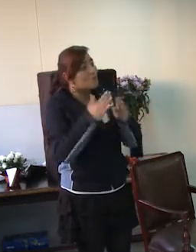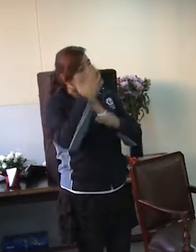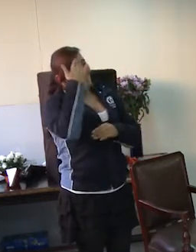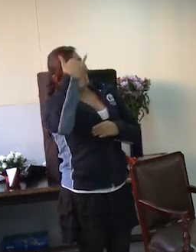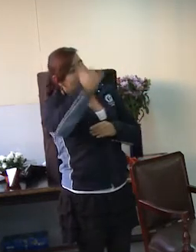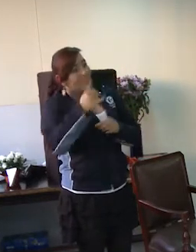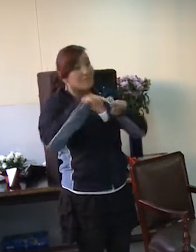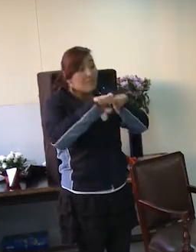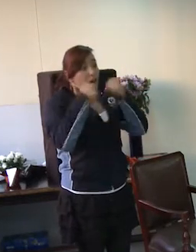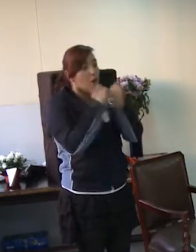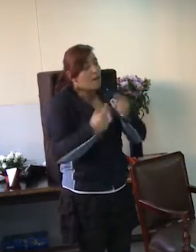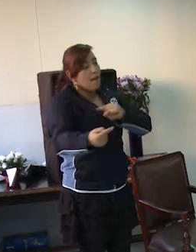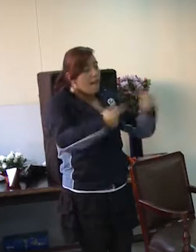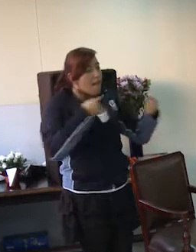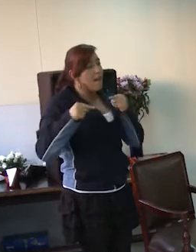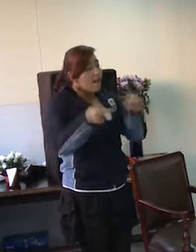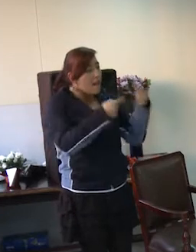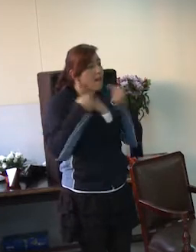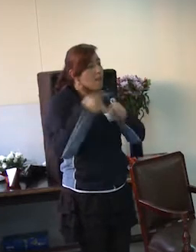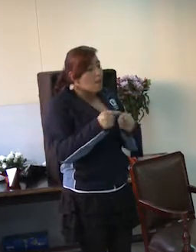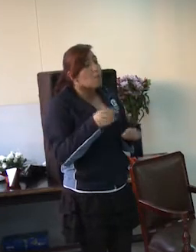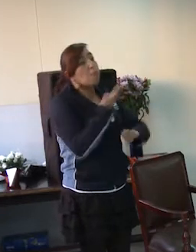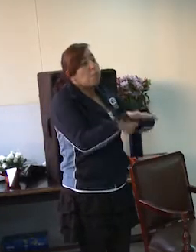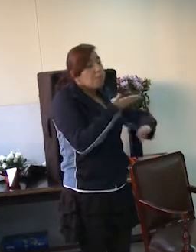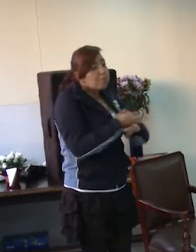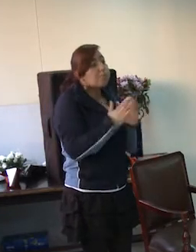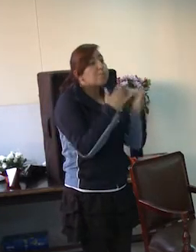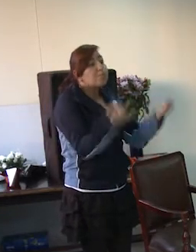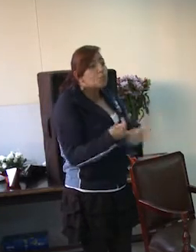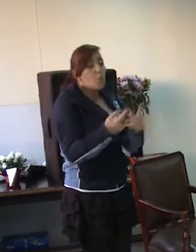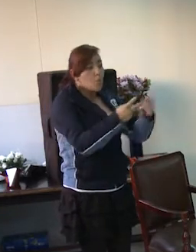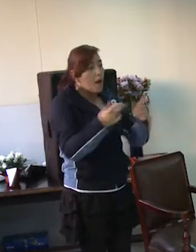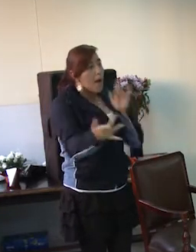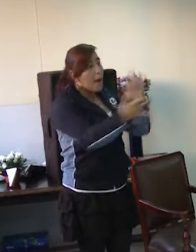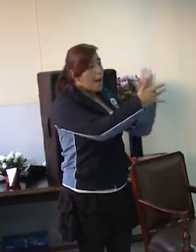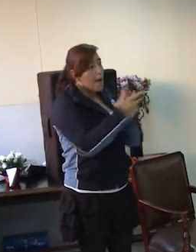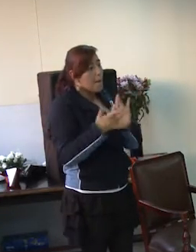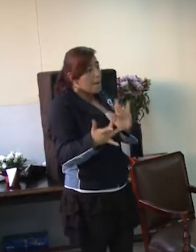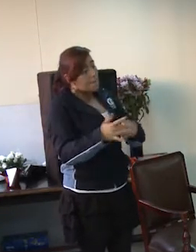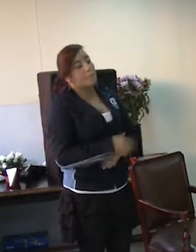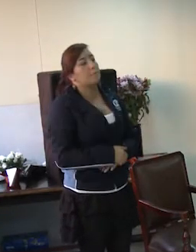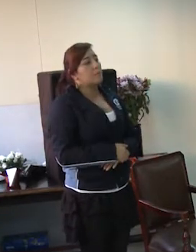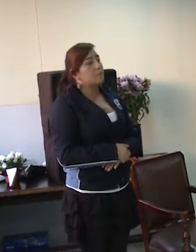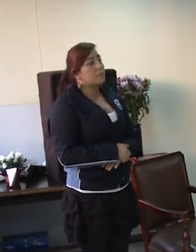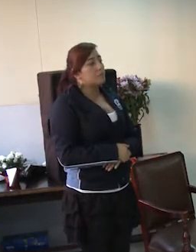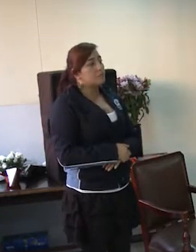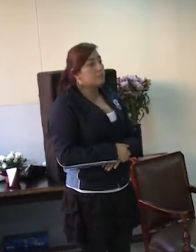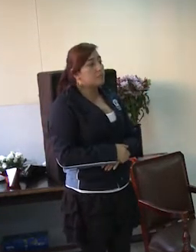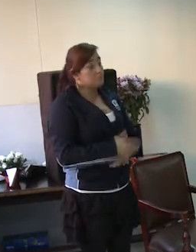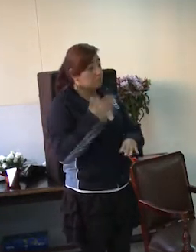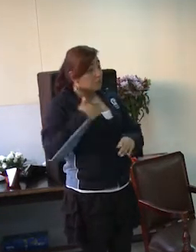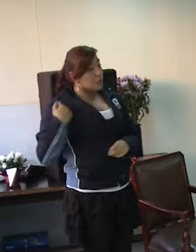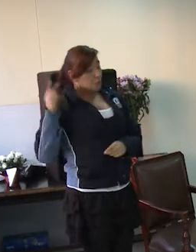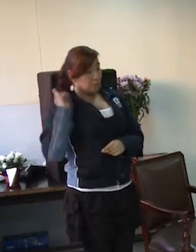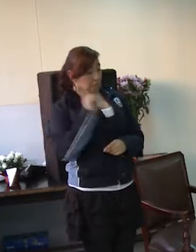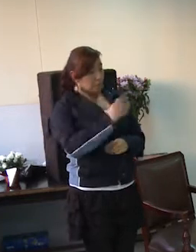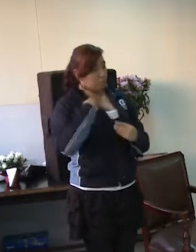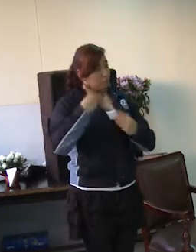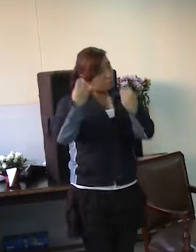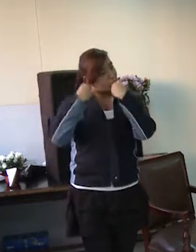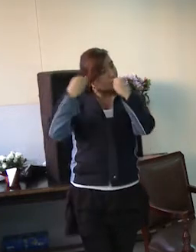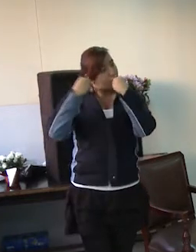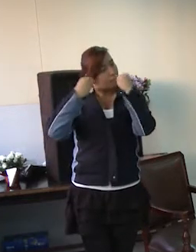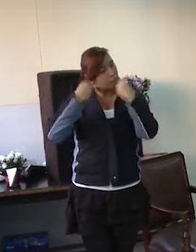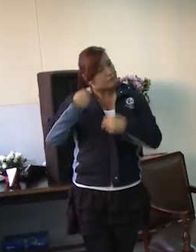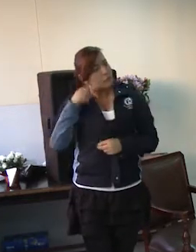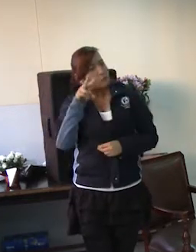las aulas se articulen de manera propositiva y real en los lugares donde se requieren. En el transcurso de mi formación, he visto la